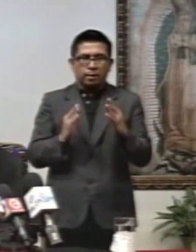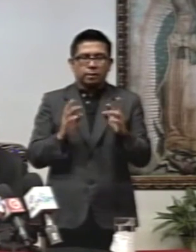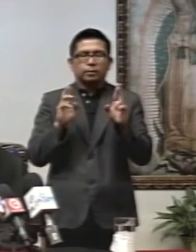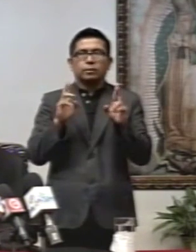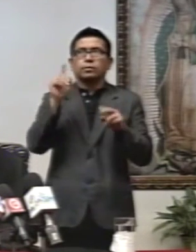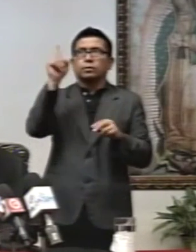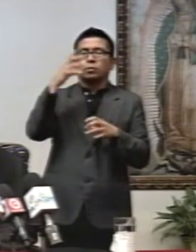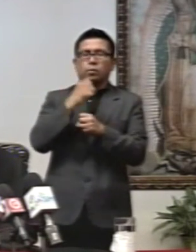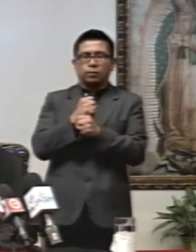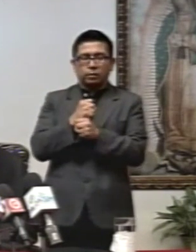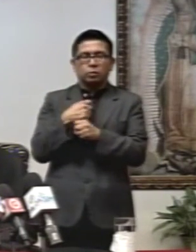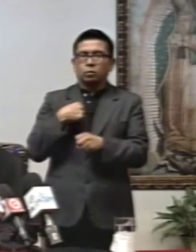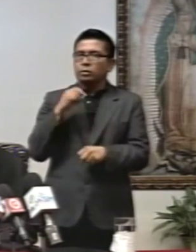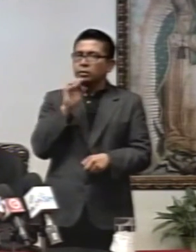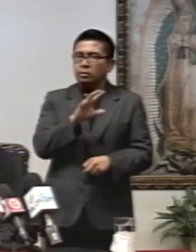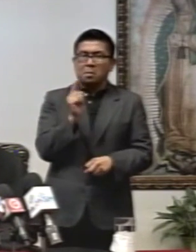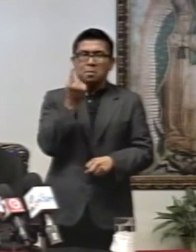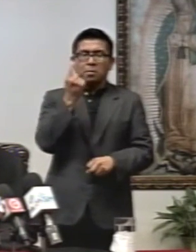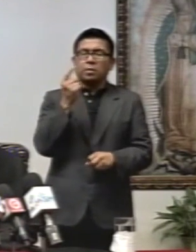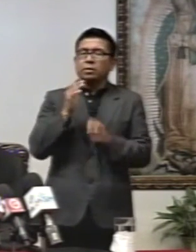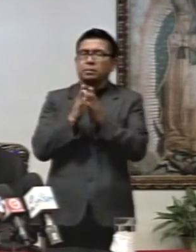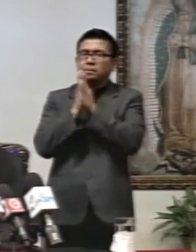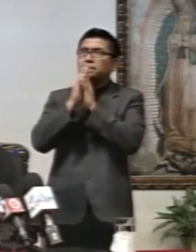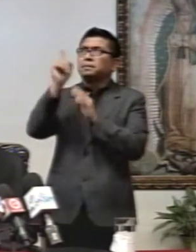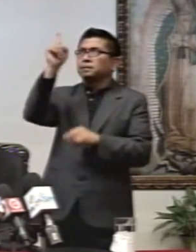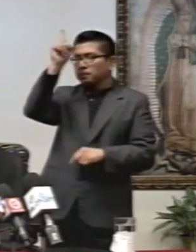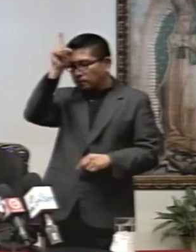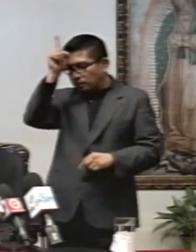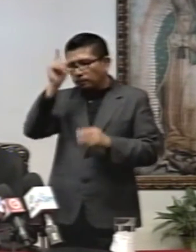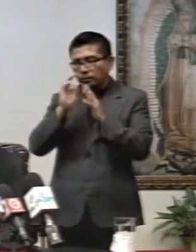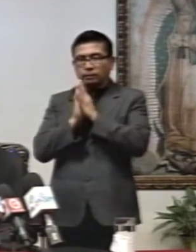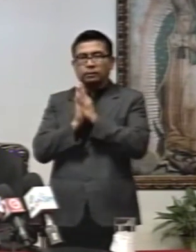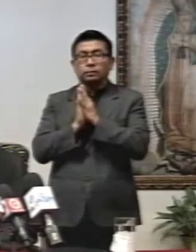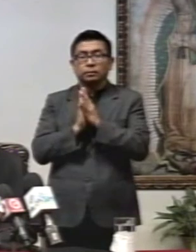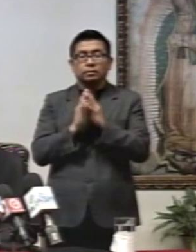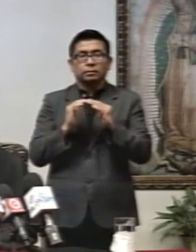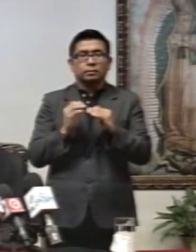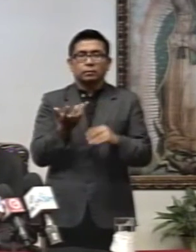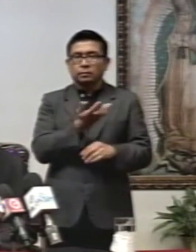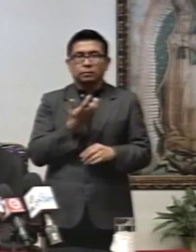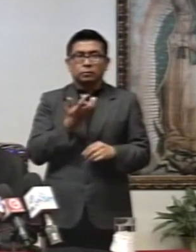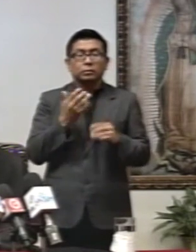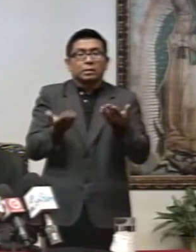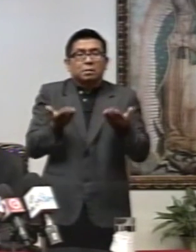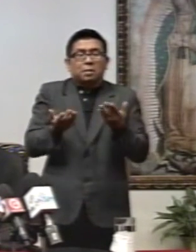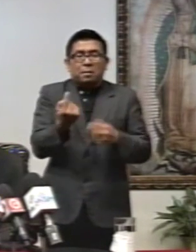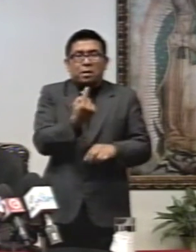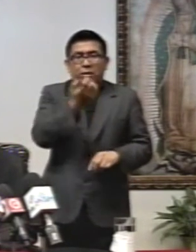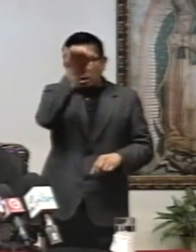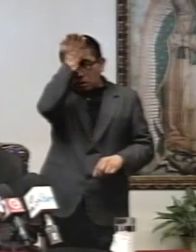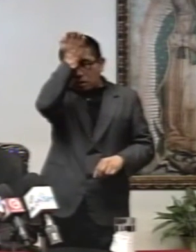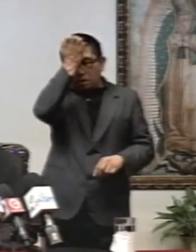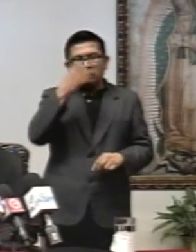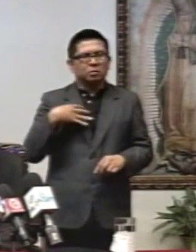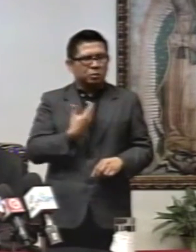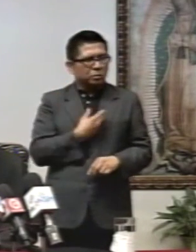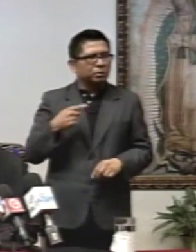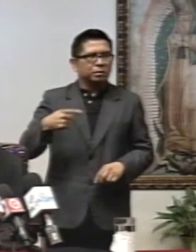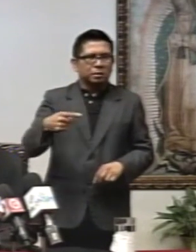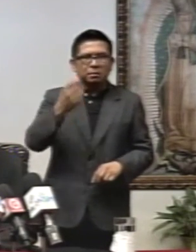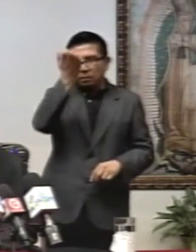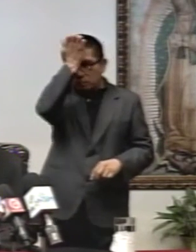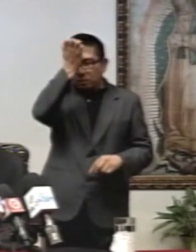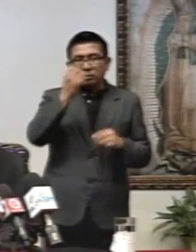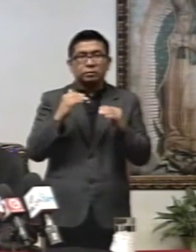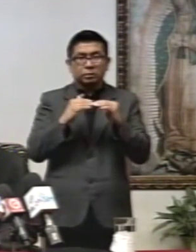Yo siempre digo que pidamos al Señor, y las personas podemos equivocarnos, y de hecho nos equivocamos, y a